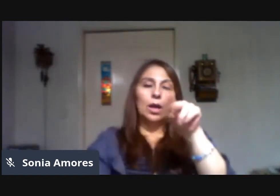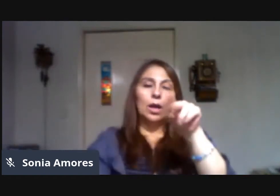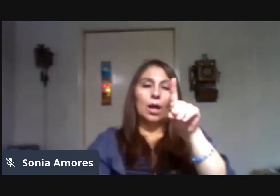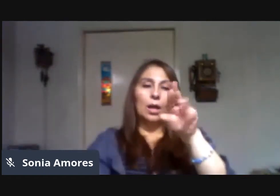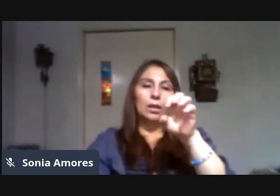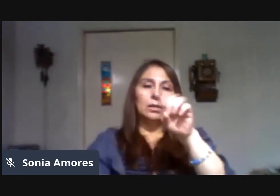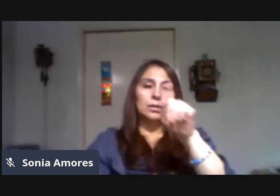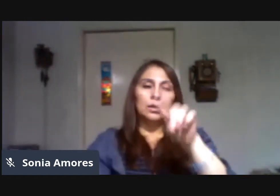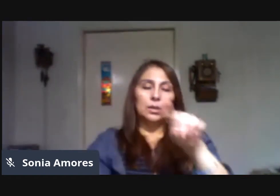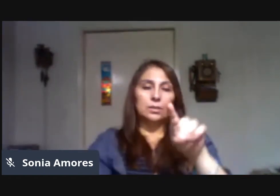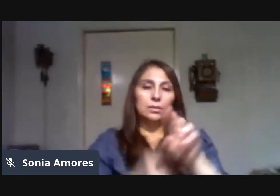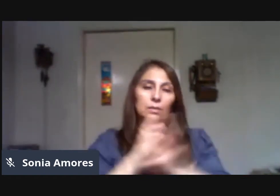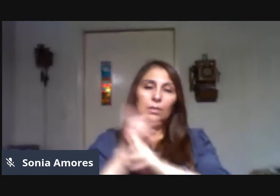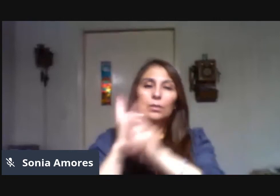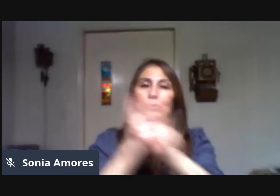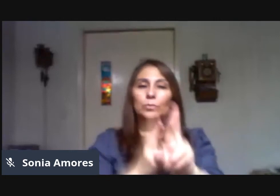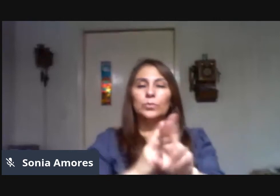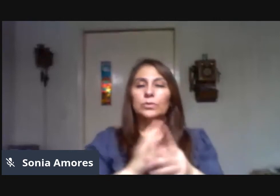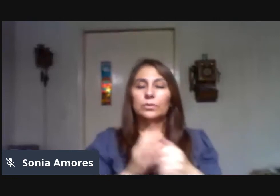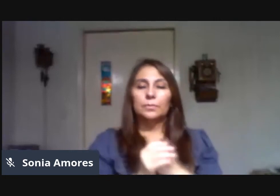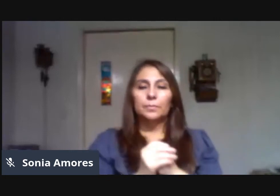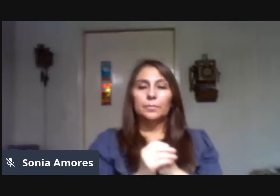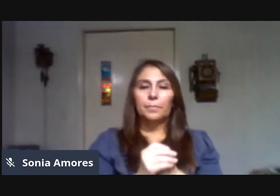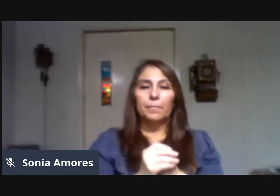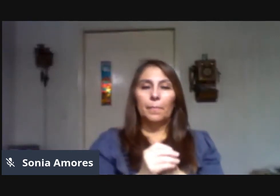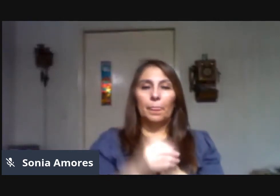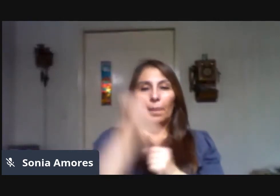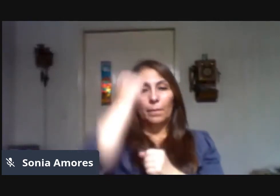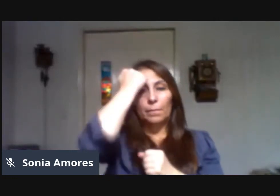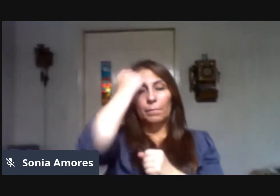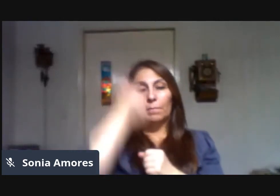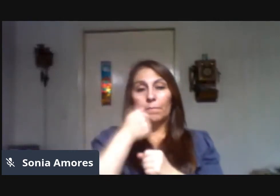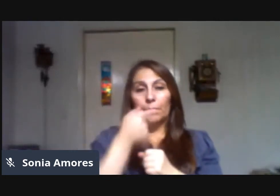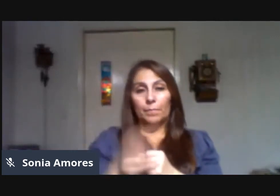respuesta? Claro que sí, mira,